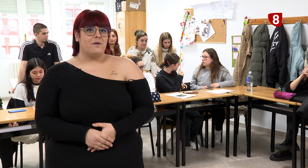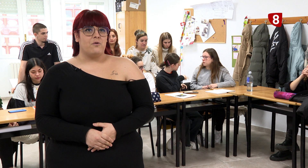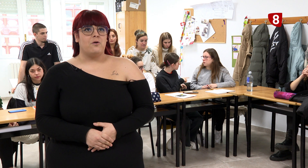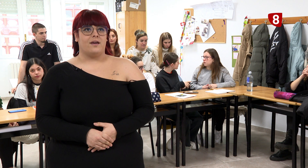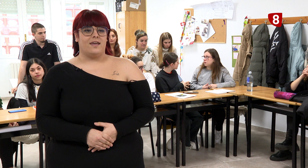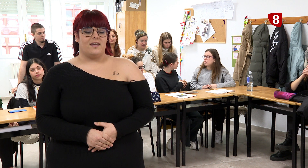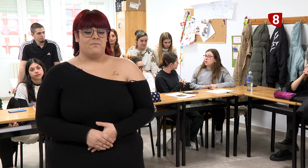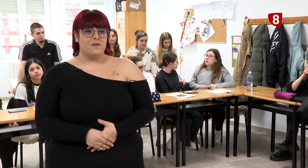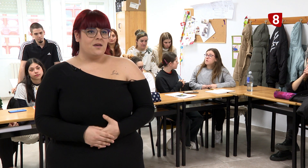nuevo que